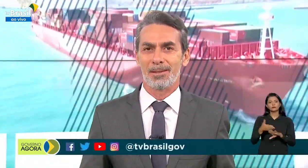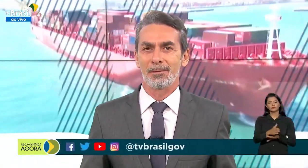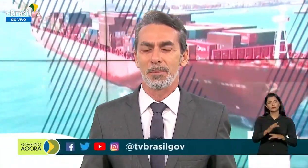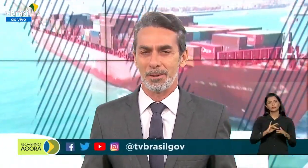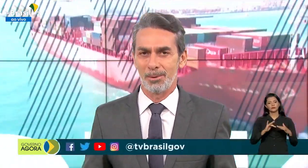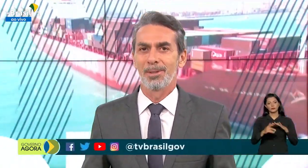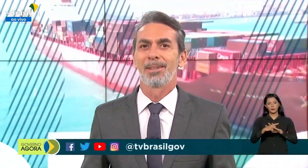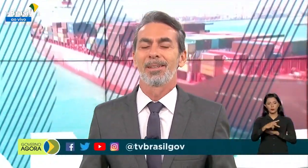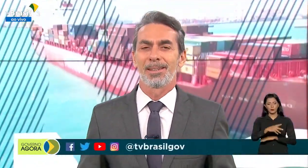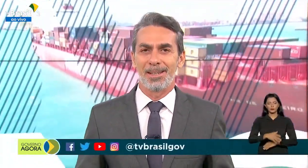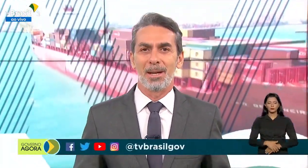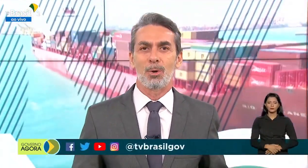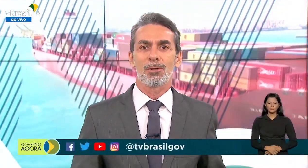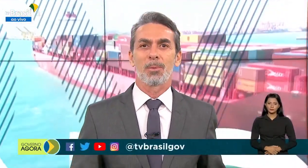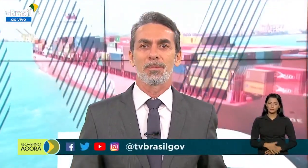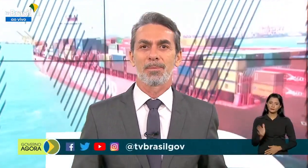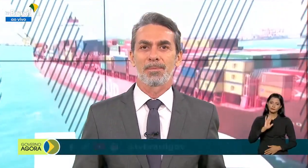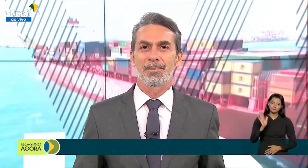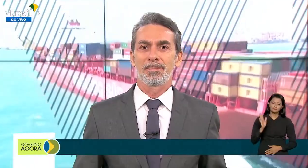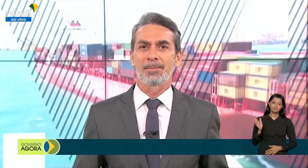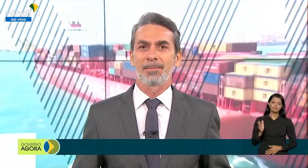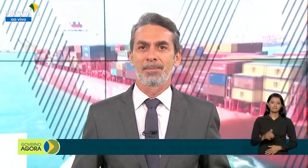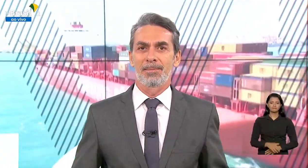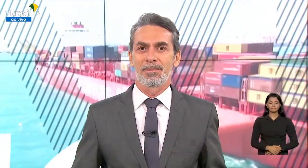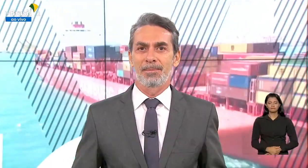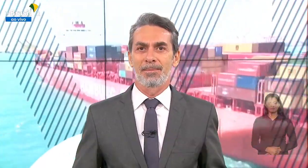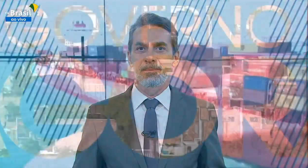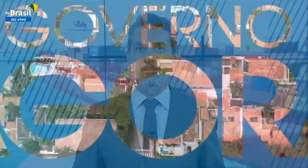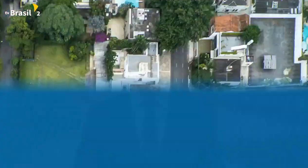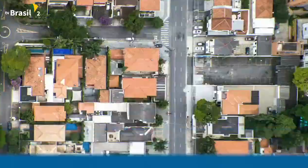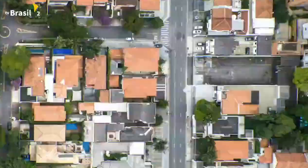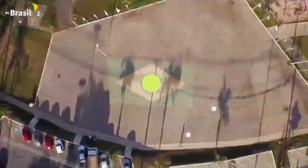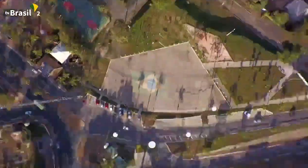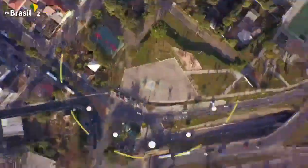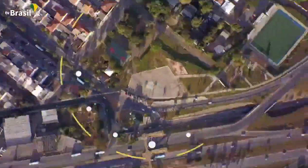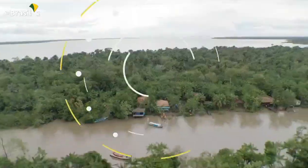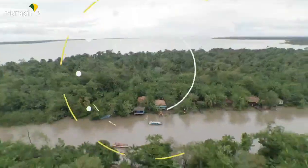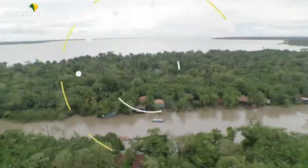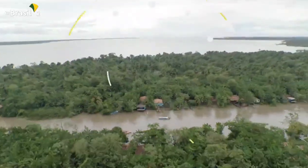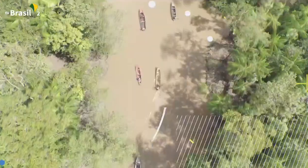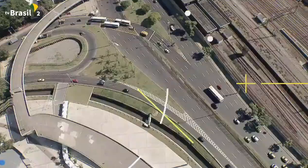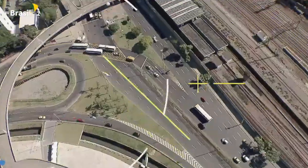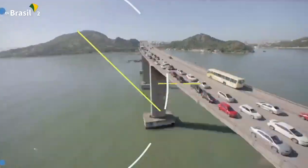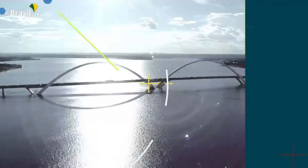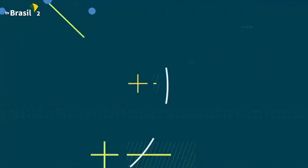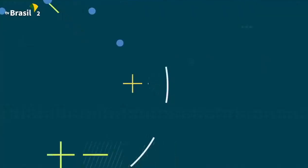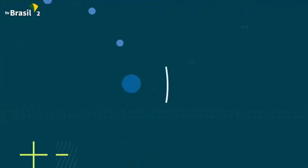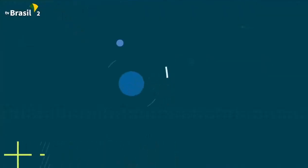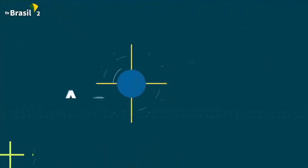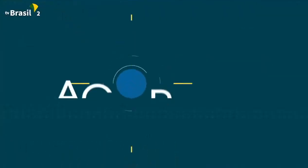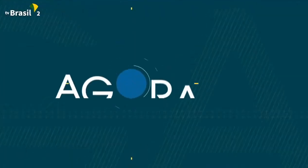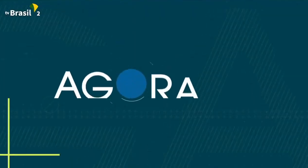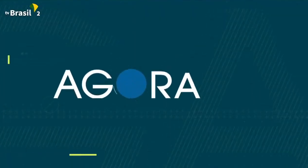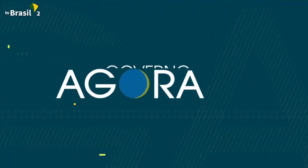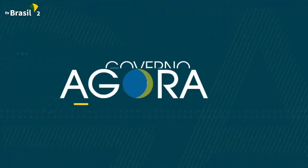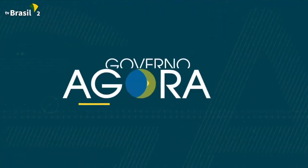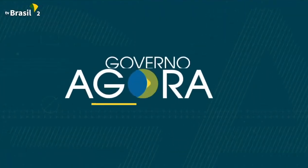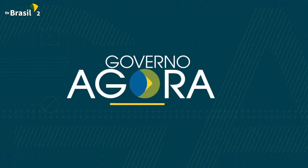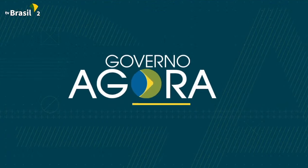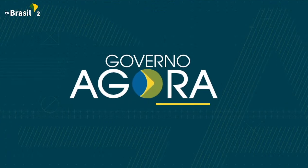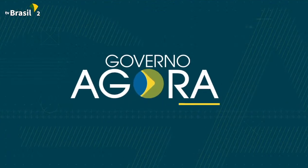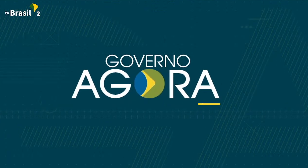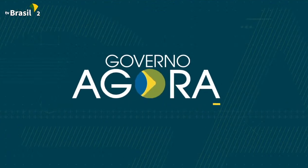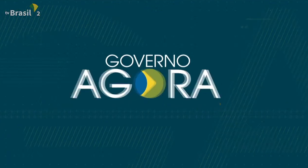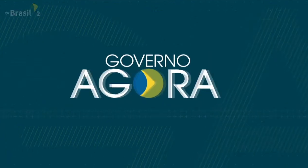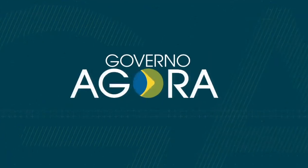nas redes sociais da TV Brasil até a próxima E aí E aí